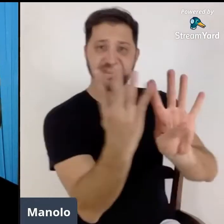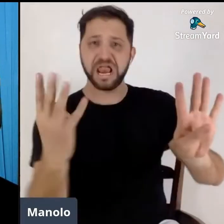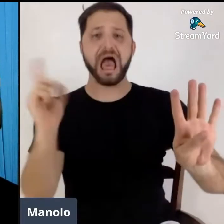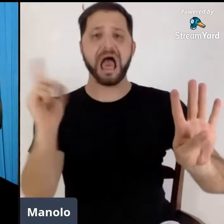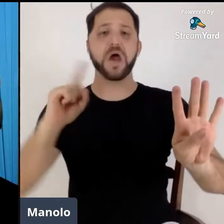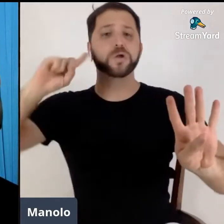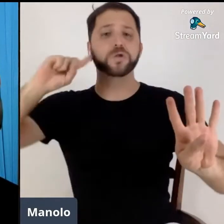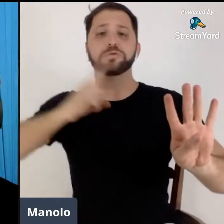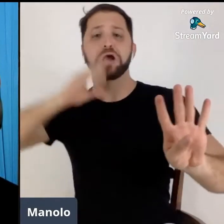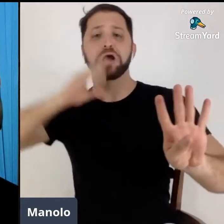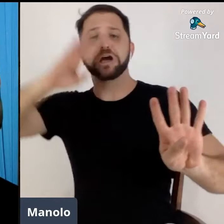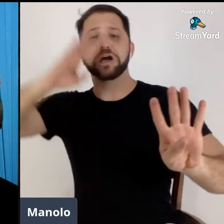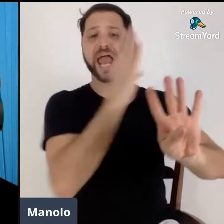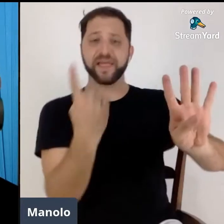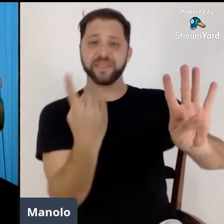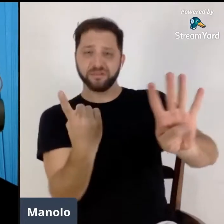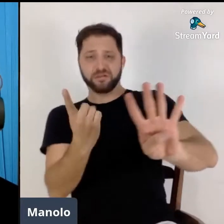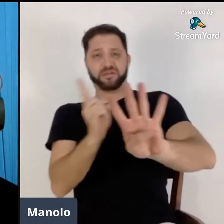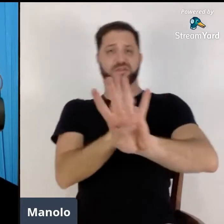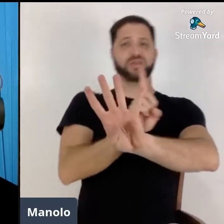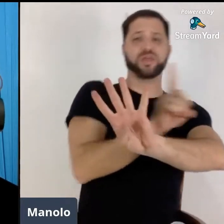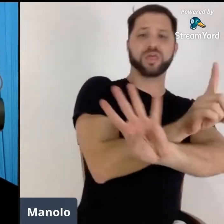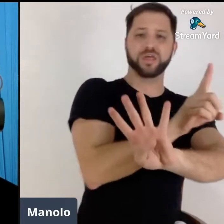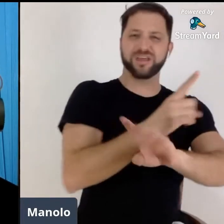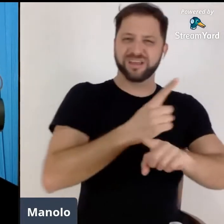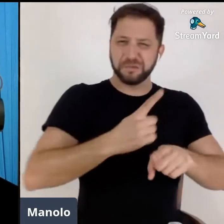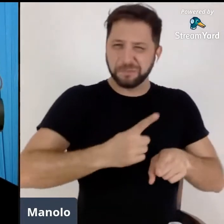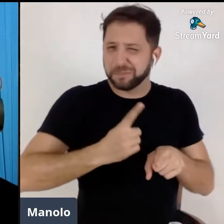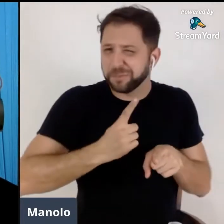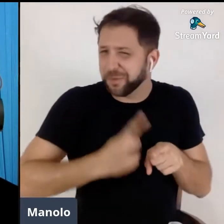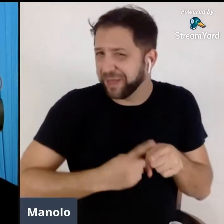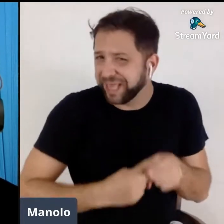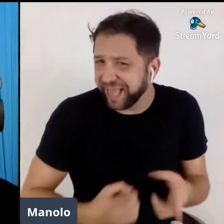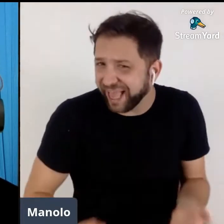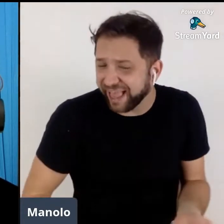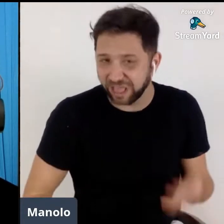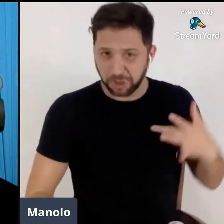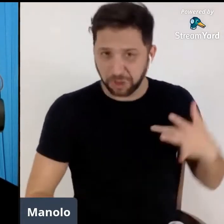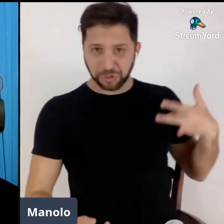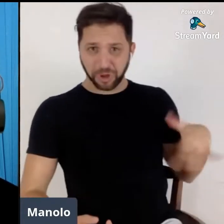Você está sendo o herói dessa live hoje. Meus parabéns.